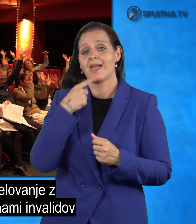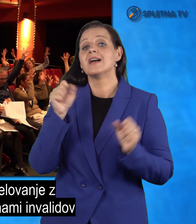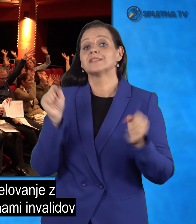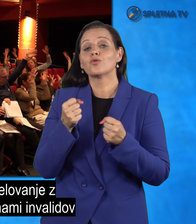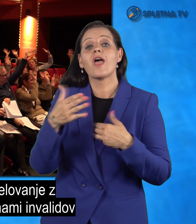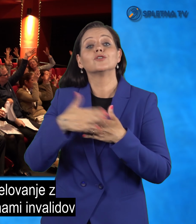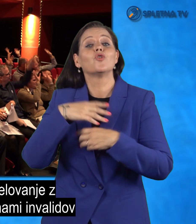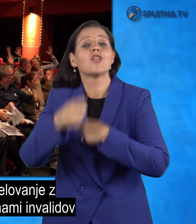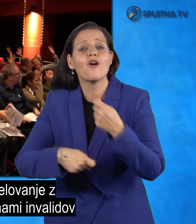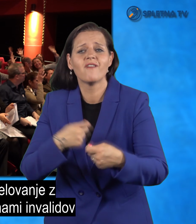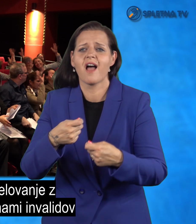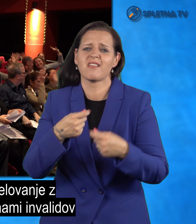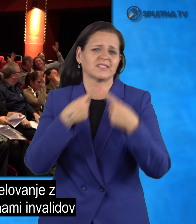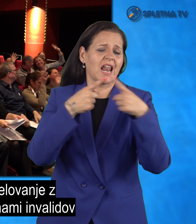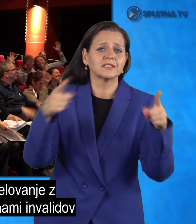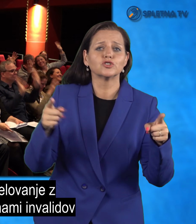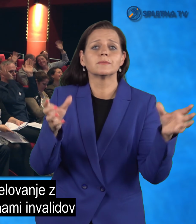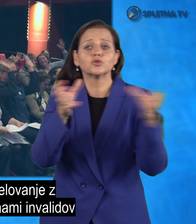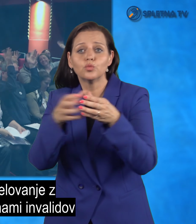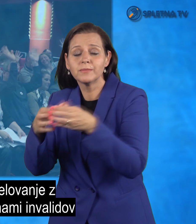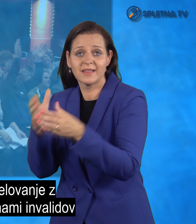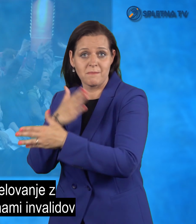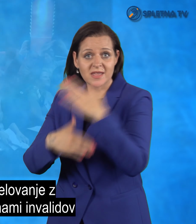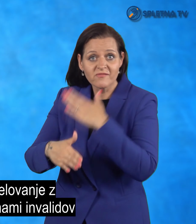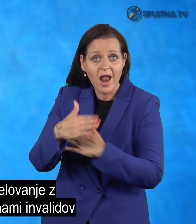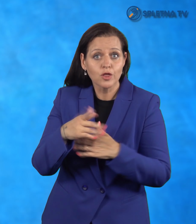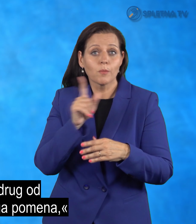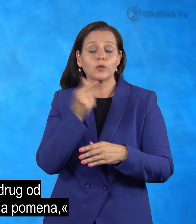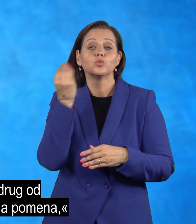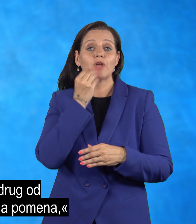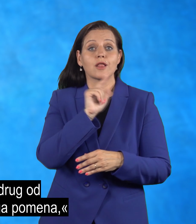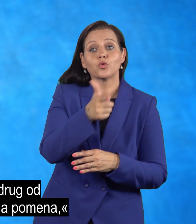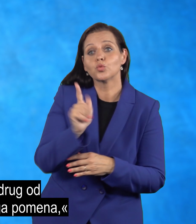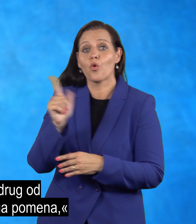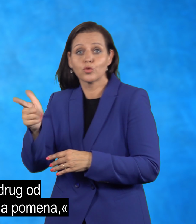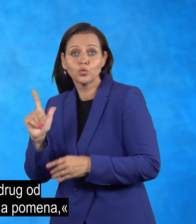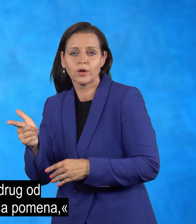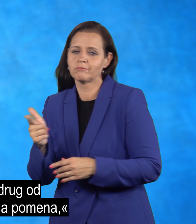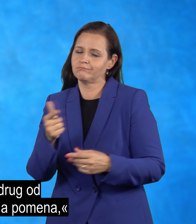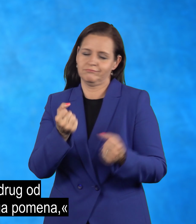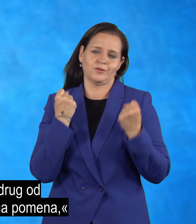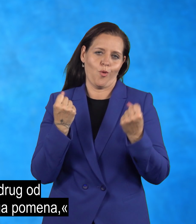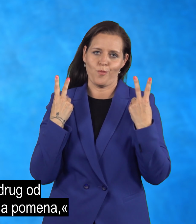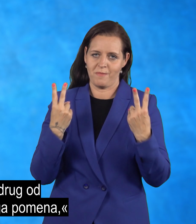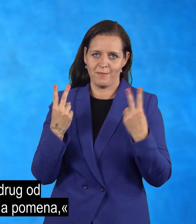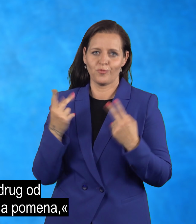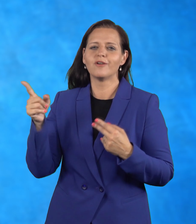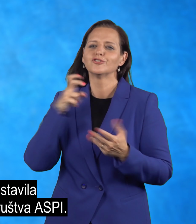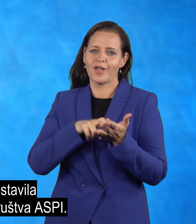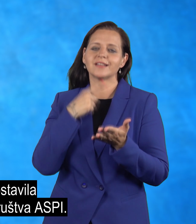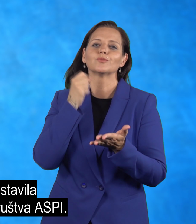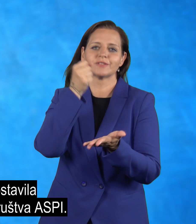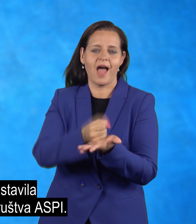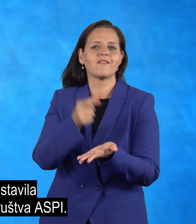sodelovanje z različnimi skupinami invalidov in učenje drug od drugih ključnega pomena. Je